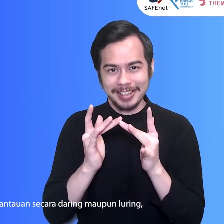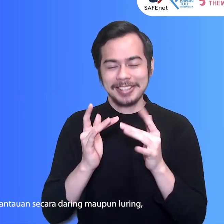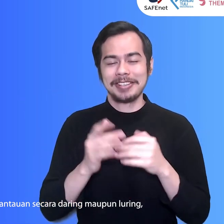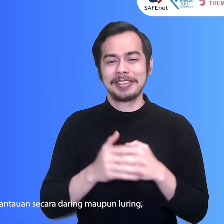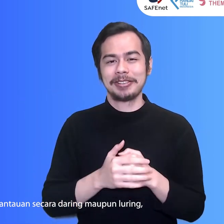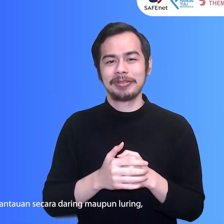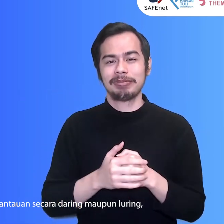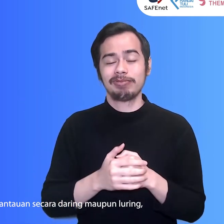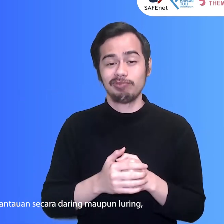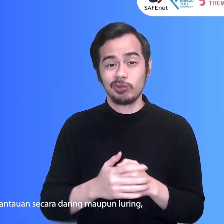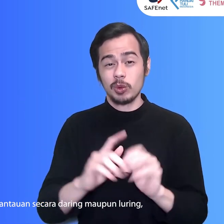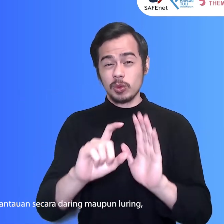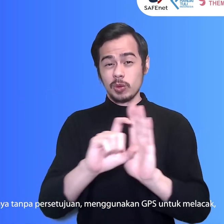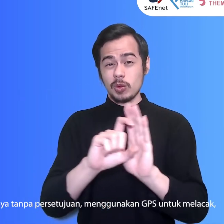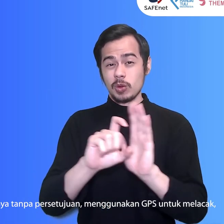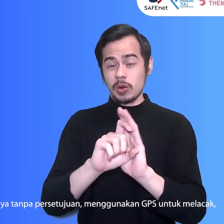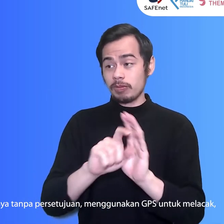lainnya tanpa persetujuan